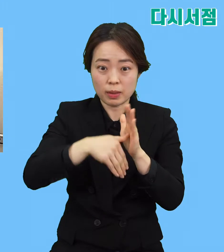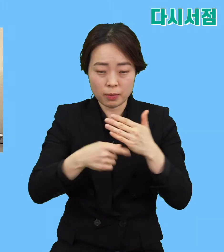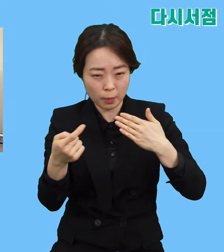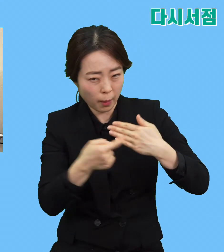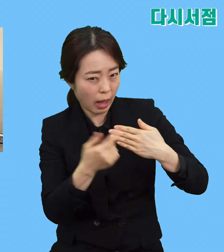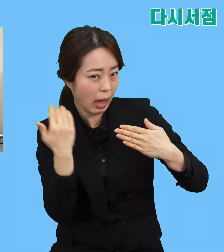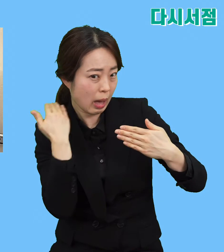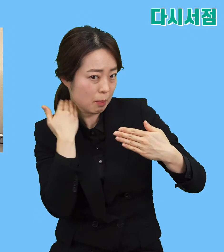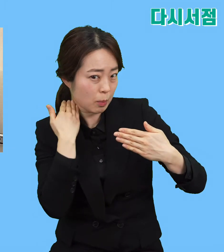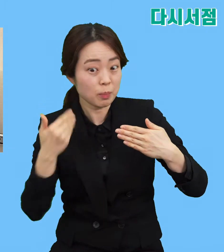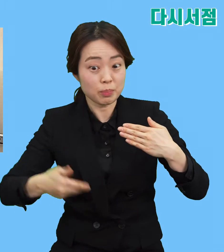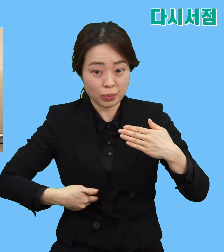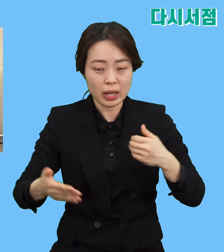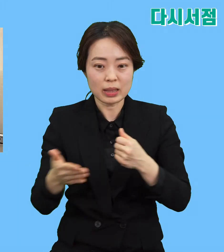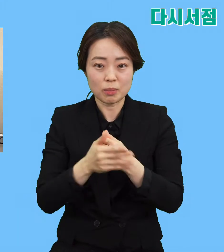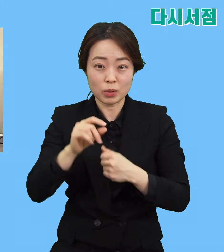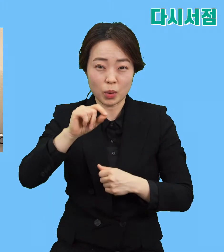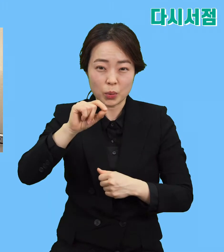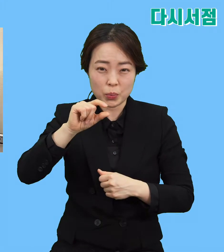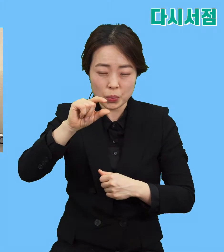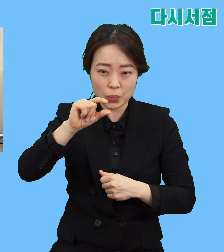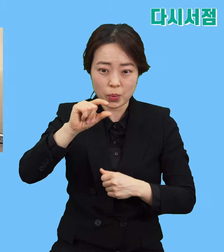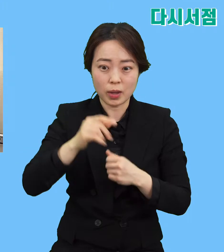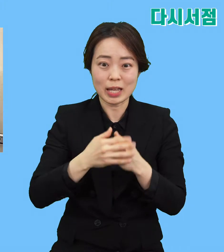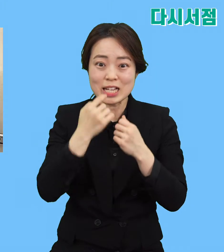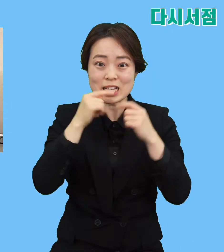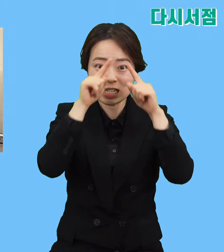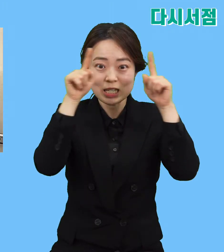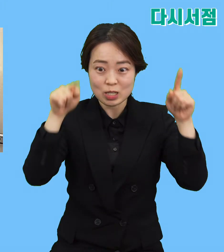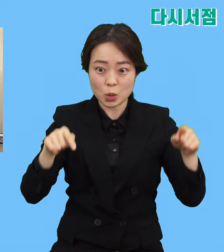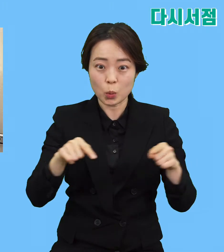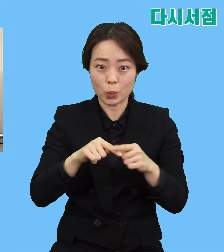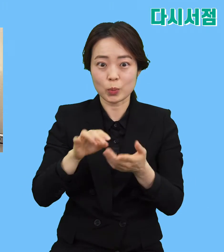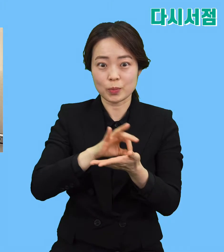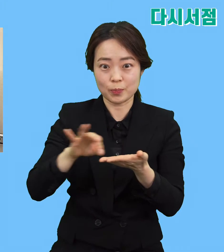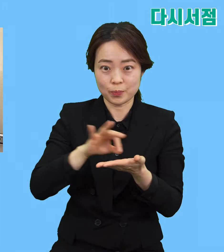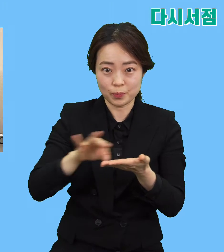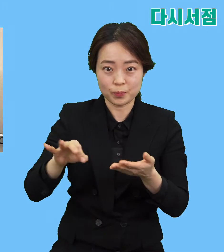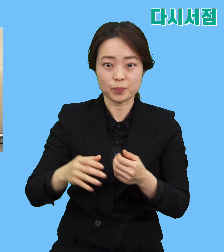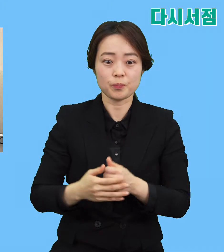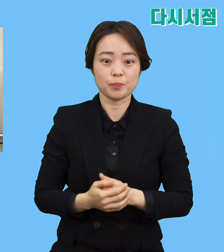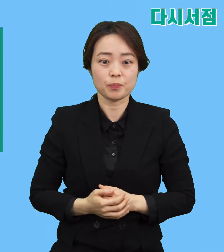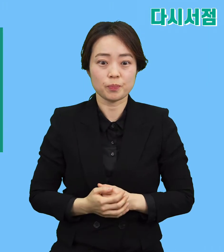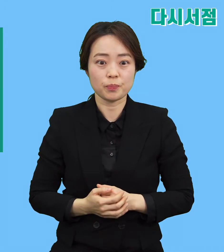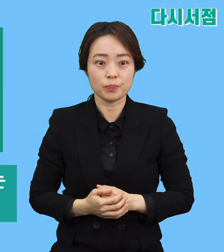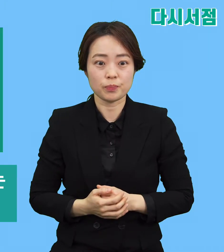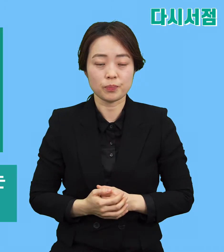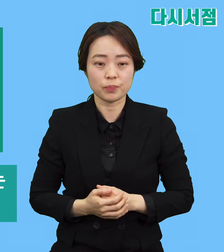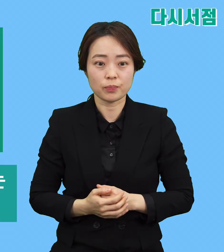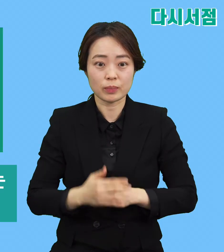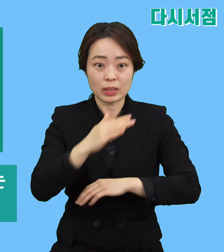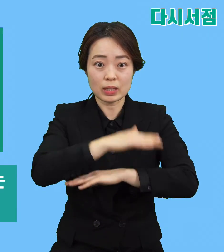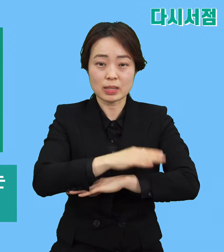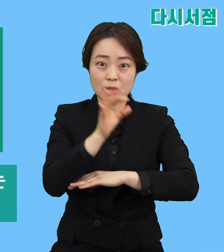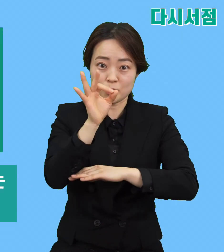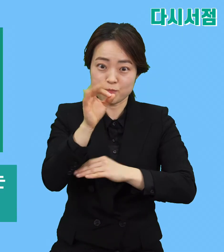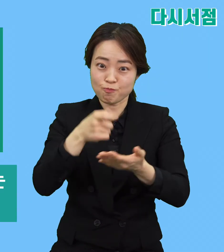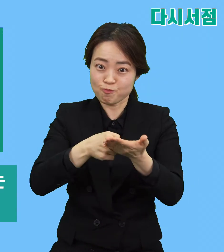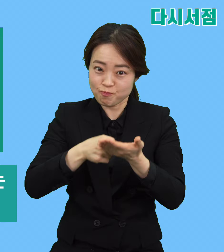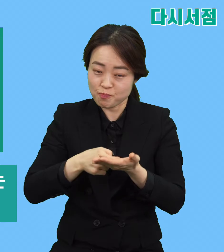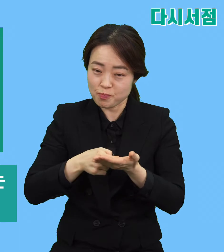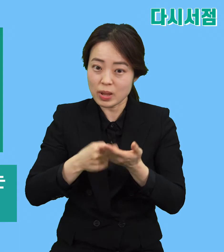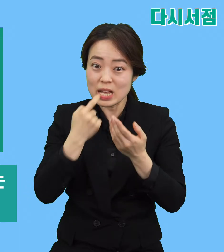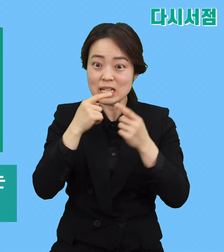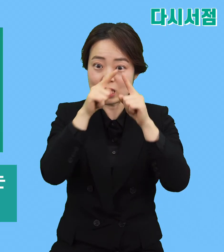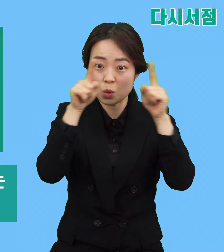있기 때문에 조금 더 두꺼운 종이를 사용을 많이 합니다. 인쇄비를 절약할 수 있는